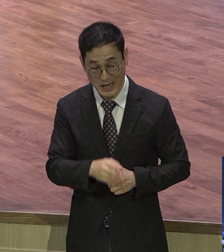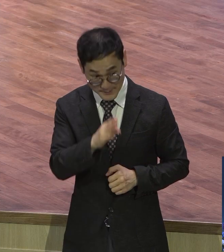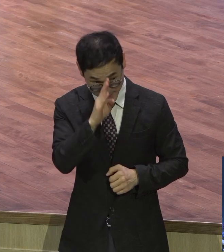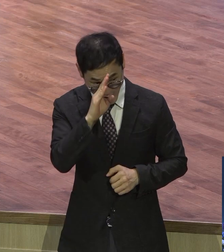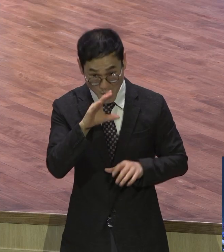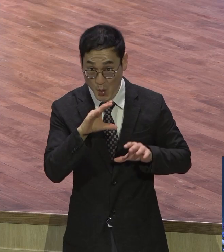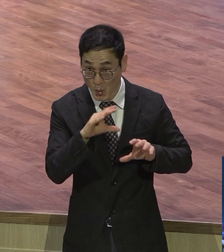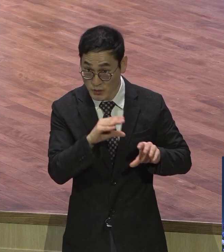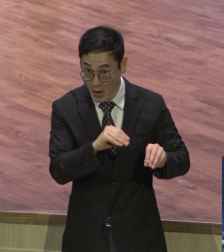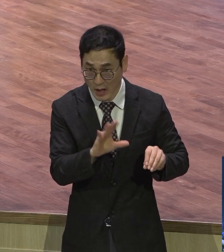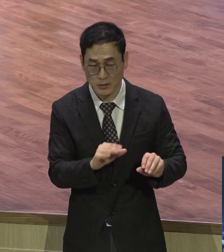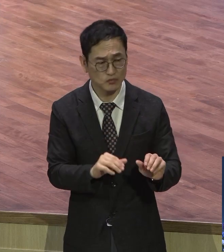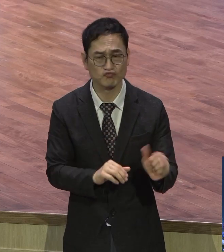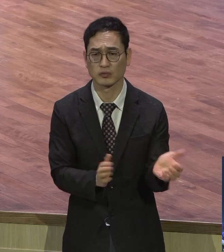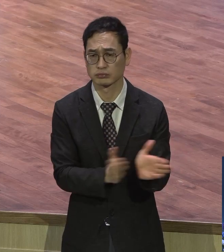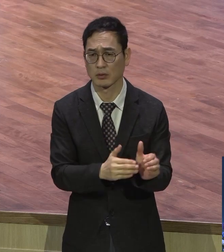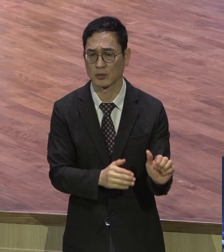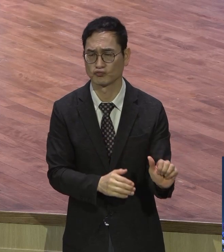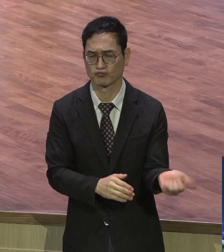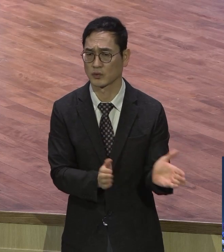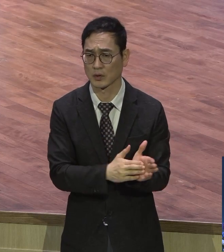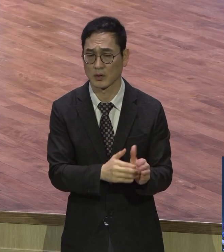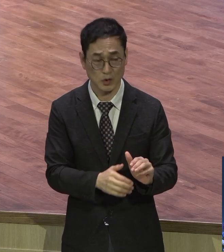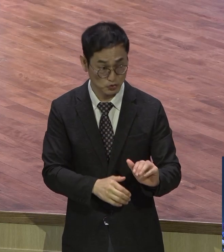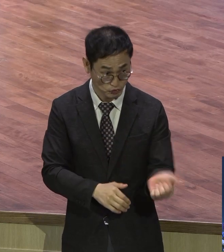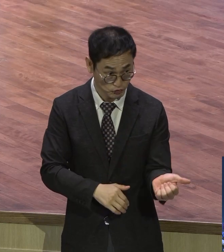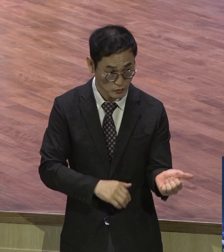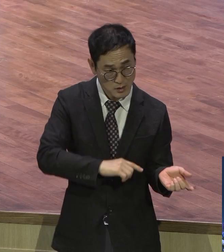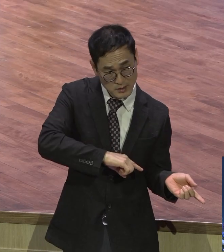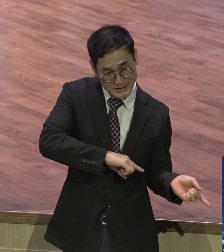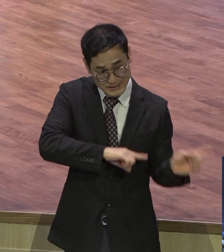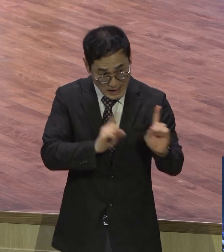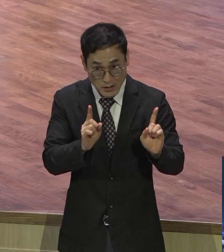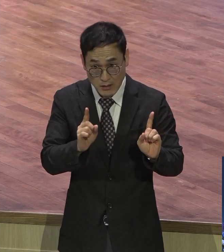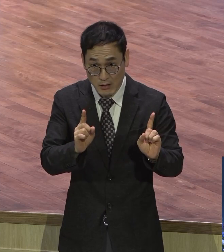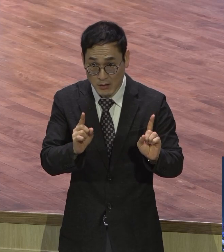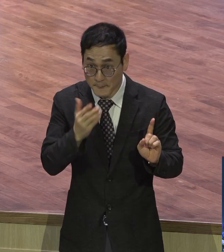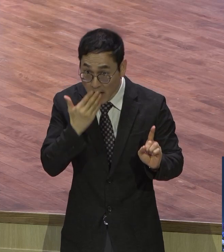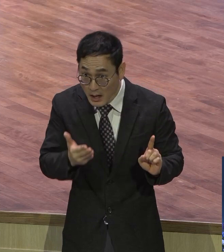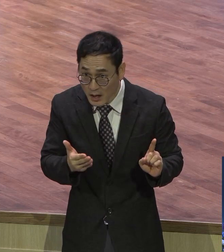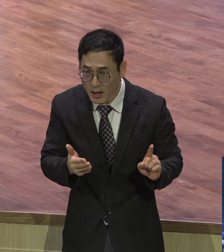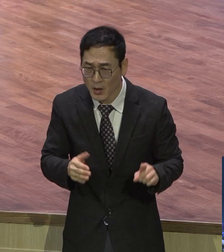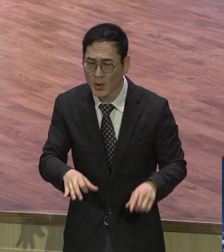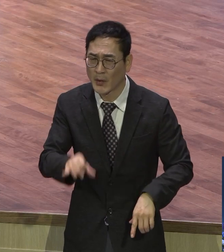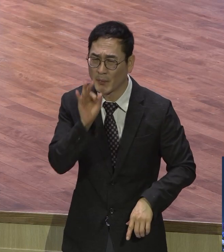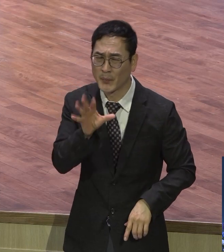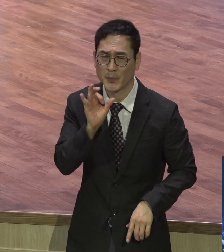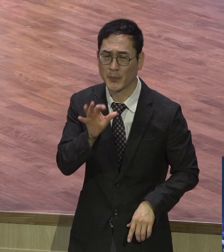넘어서 죽은 자를 살릴 수 있다는 믿음이에요. 이게 보통 믿음이 아니죠.